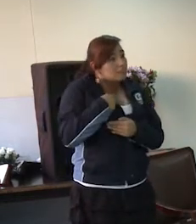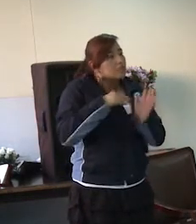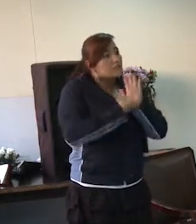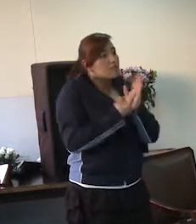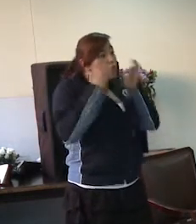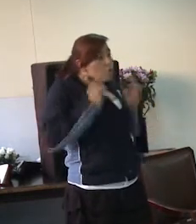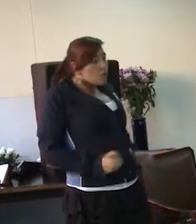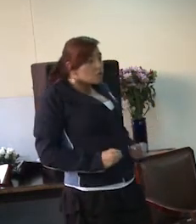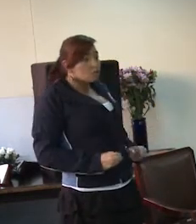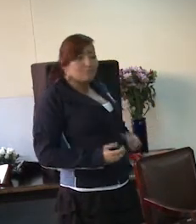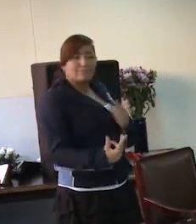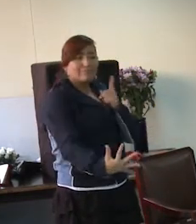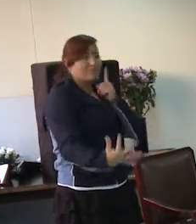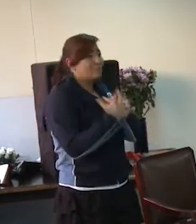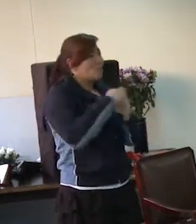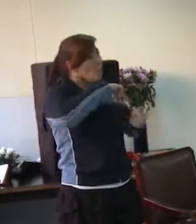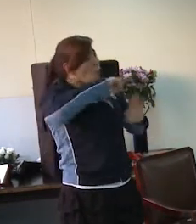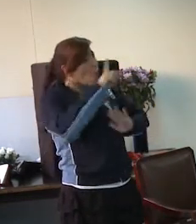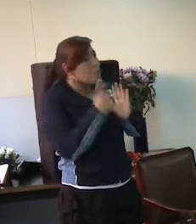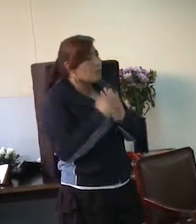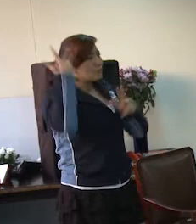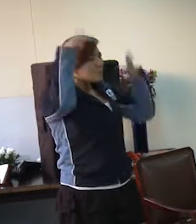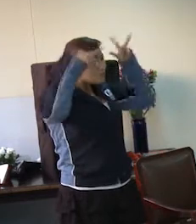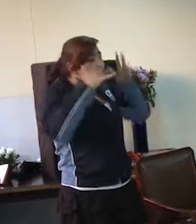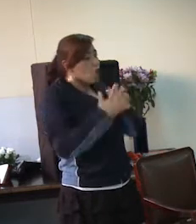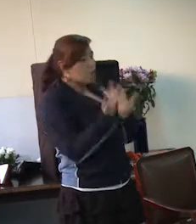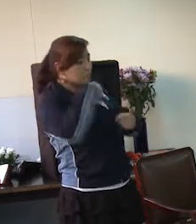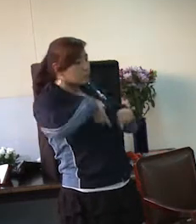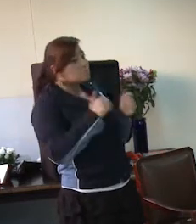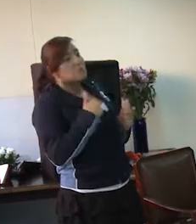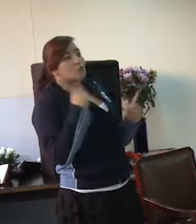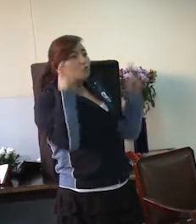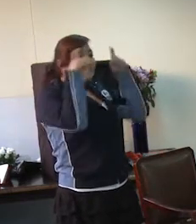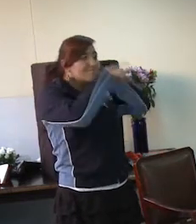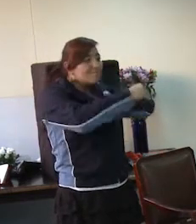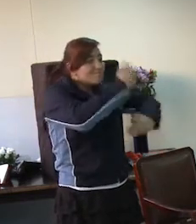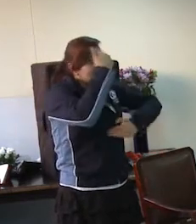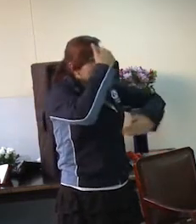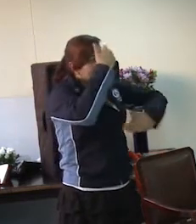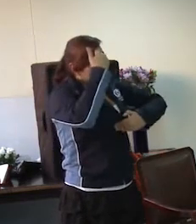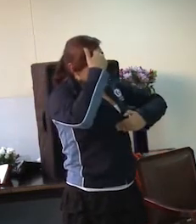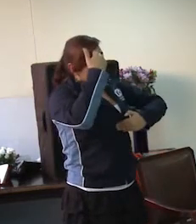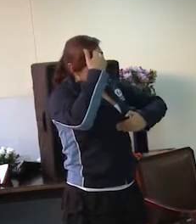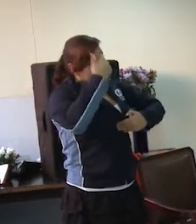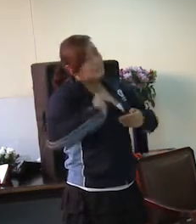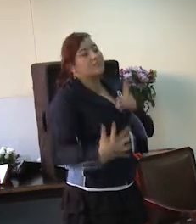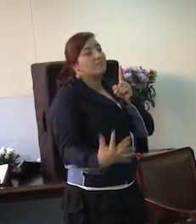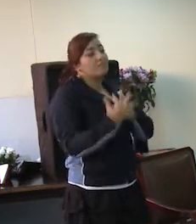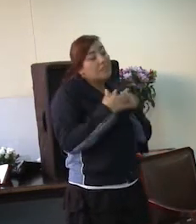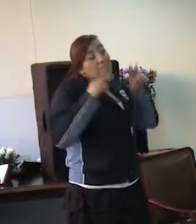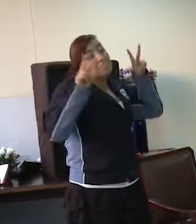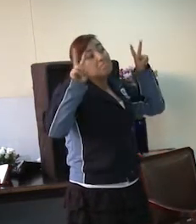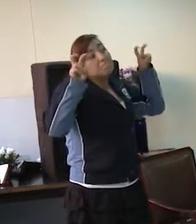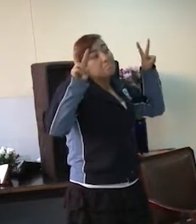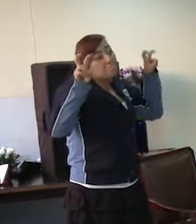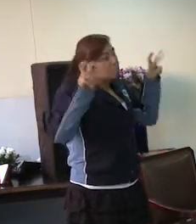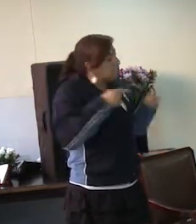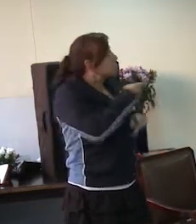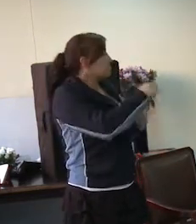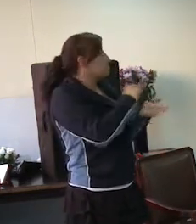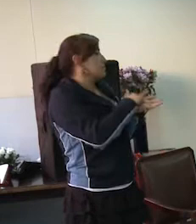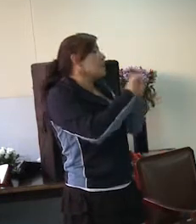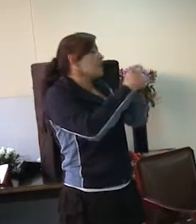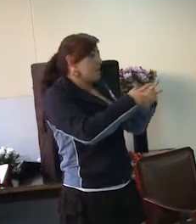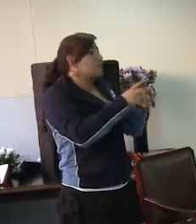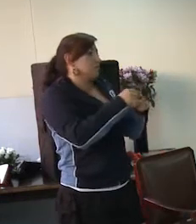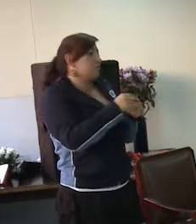en todas sus dimensiones, posibilitando un acto reflexivo y consciente, el cual traza, entre comillas, que lo hemos tratado mucho en nuestras